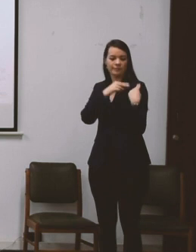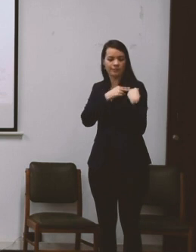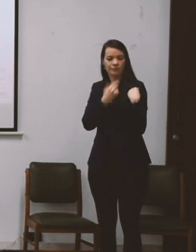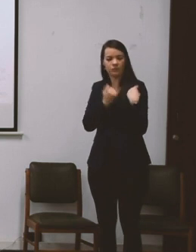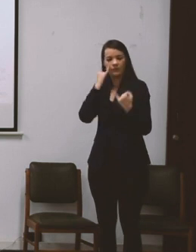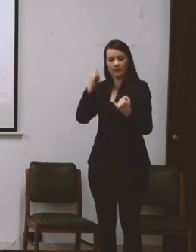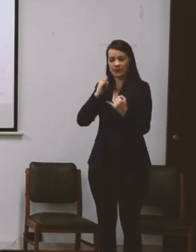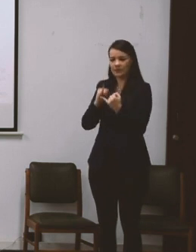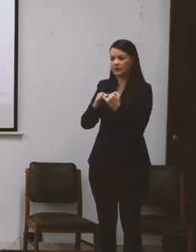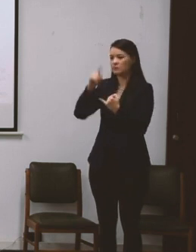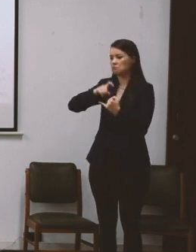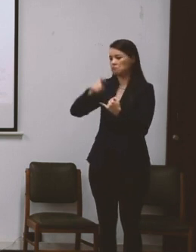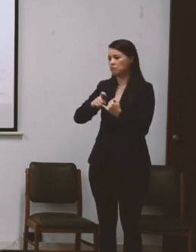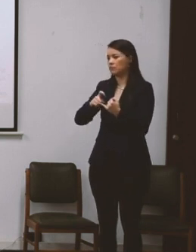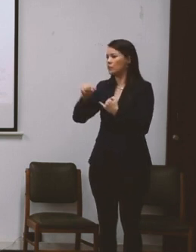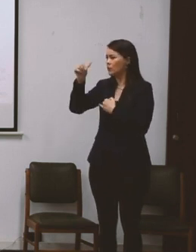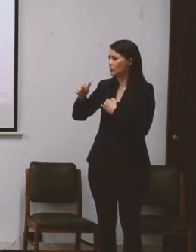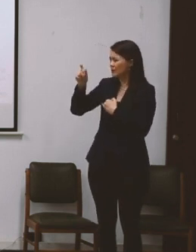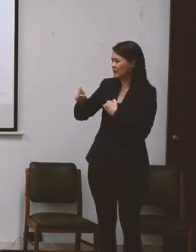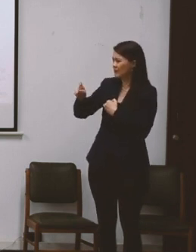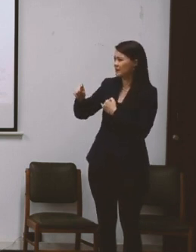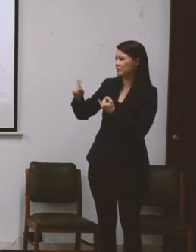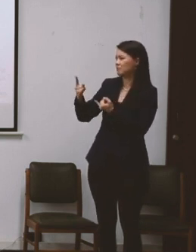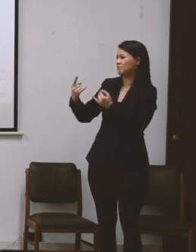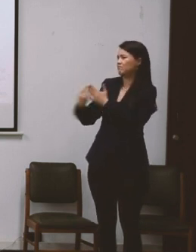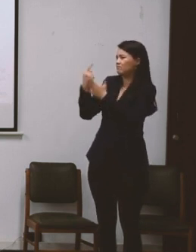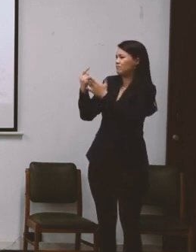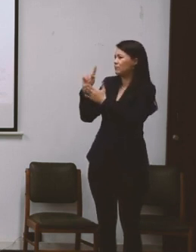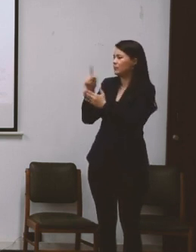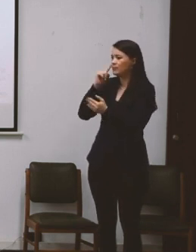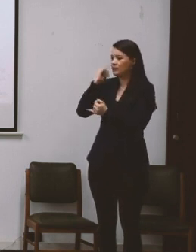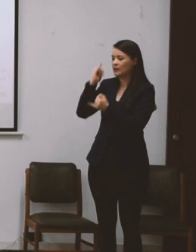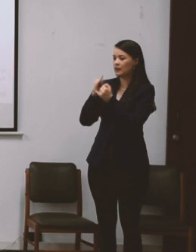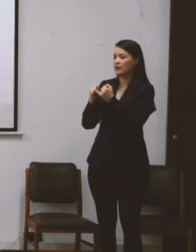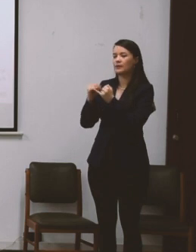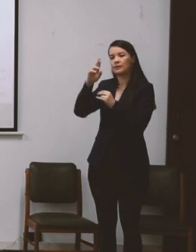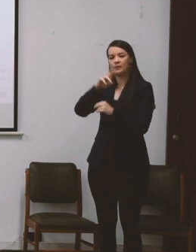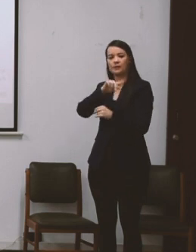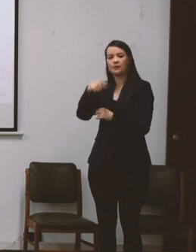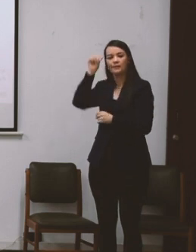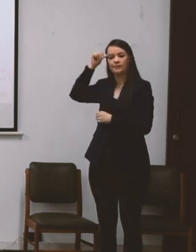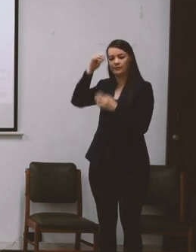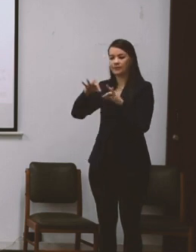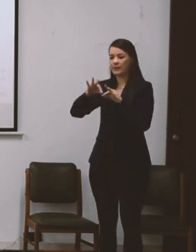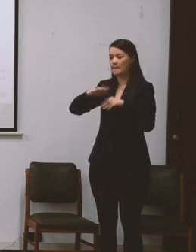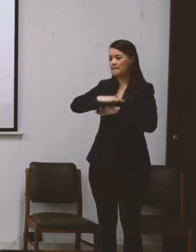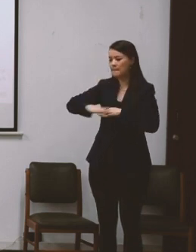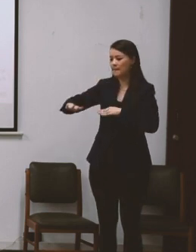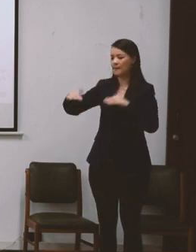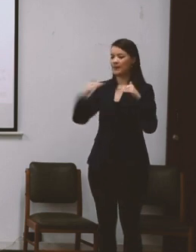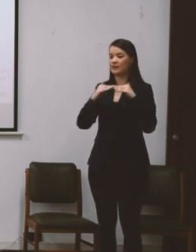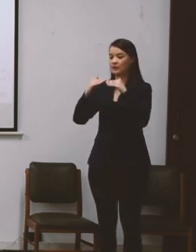identidades necesitan del sacrificio de alguien más, a recordar que la meseta normativa de la inclusión sigue dejando caer por el